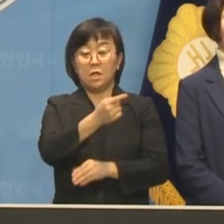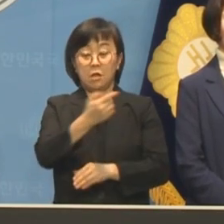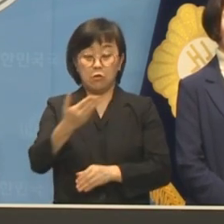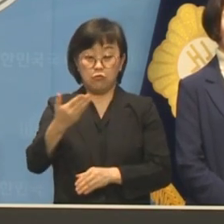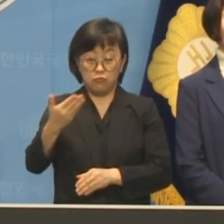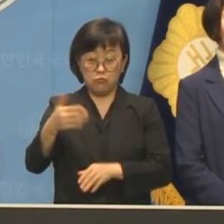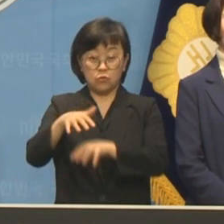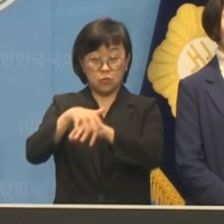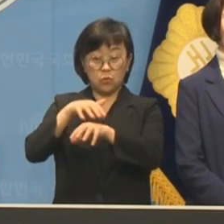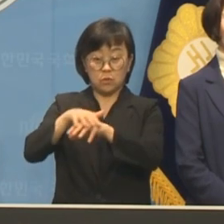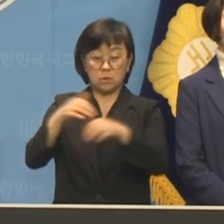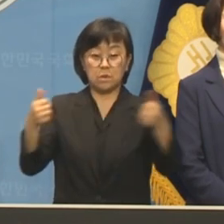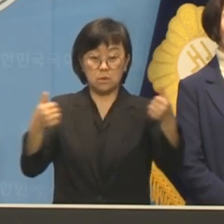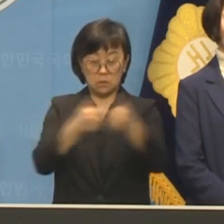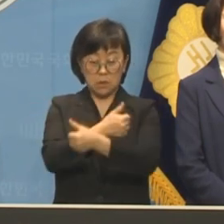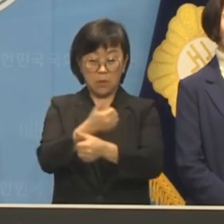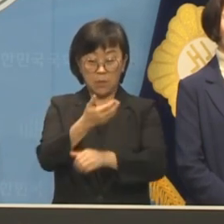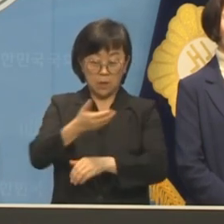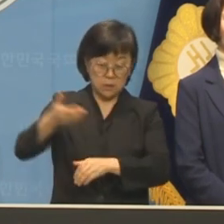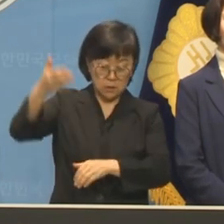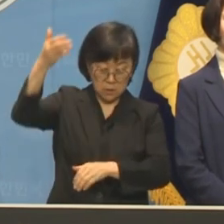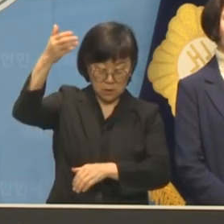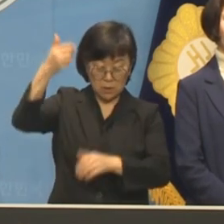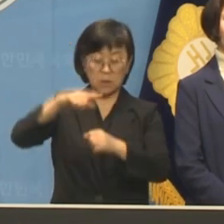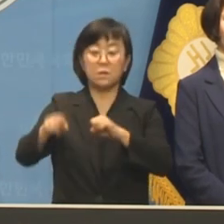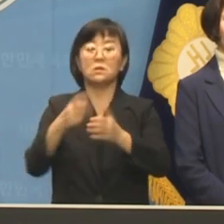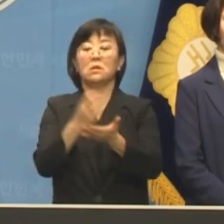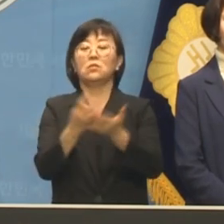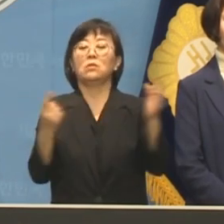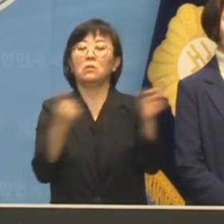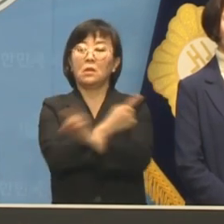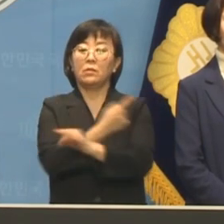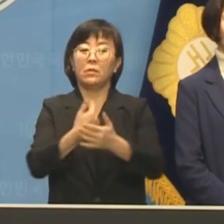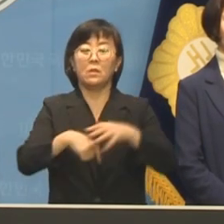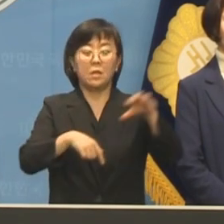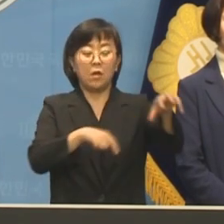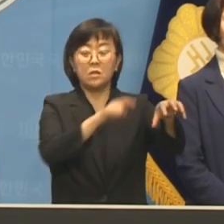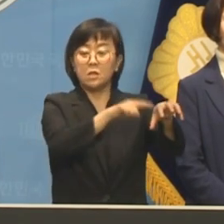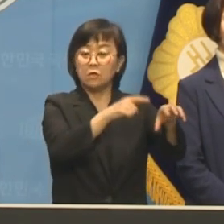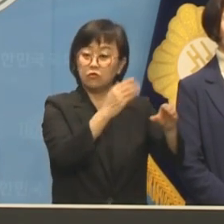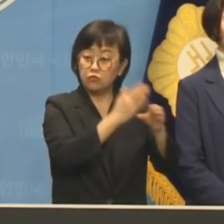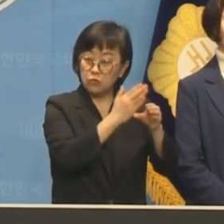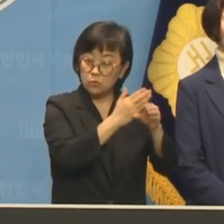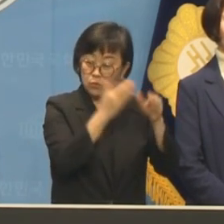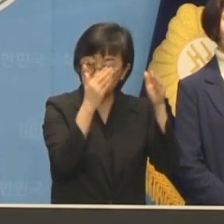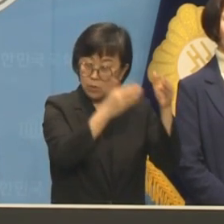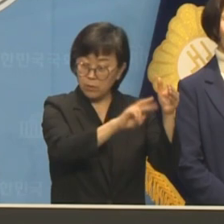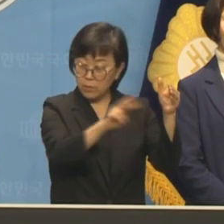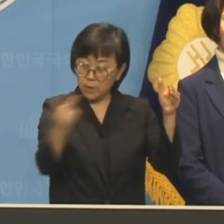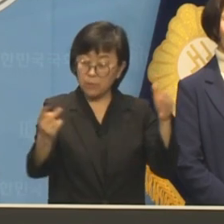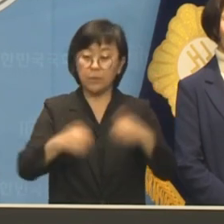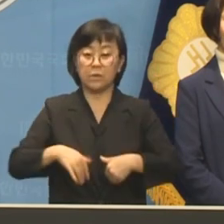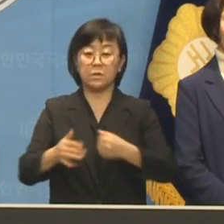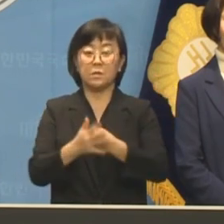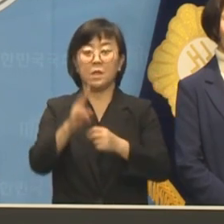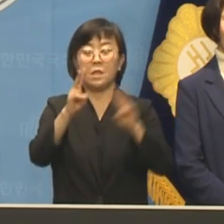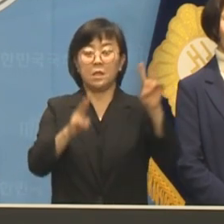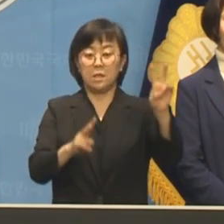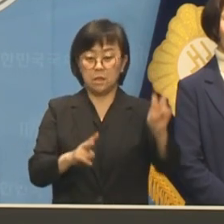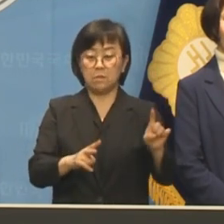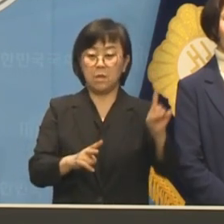조직, 인사, 승진 제도 등을 개편하여 현장 중심 조직으로 가야 합니다. 21년